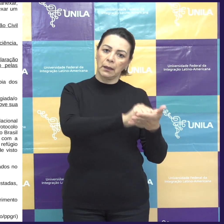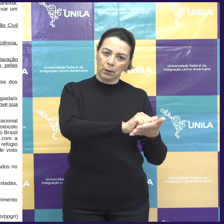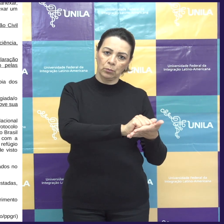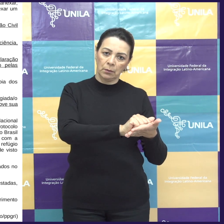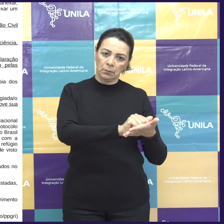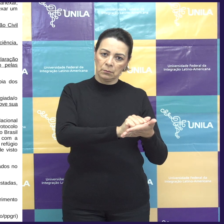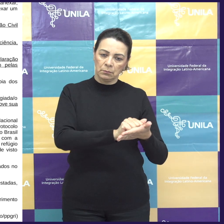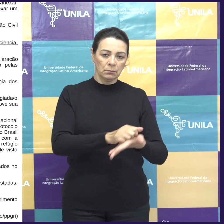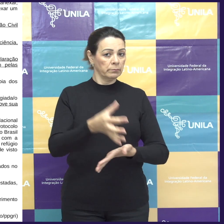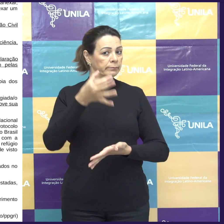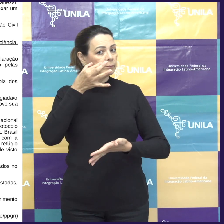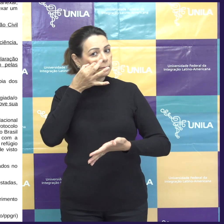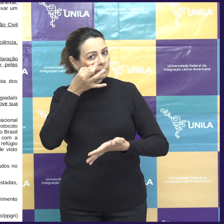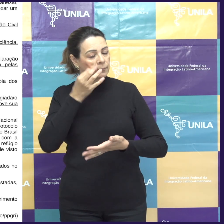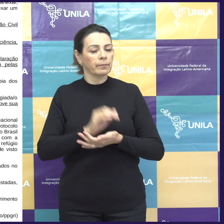selecionados.